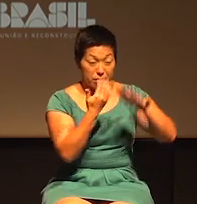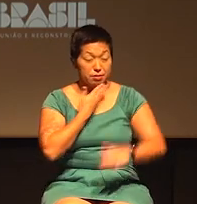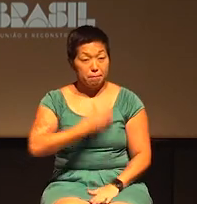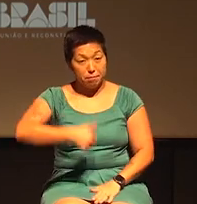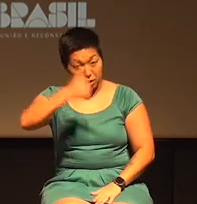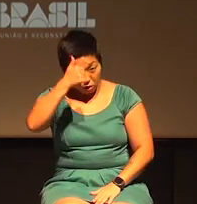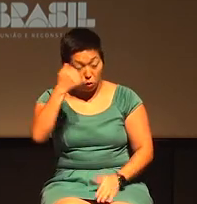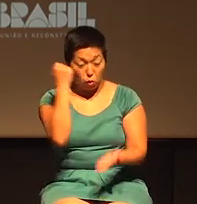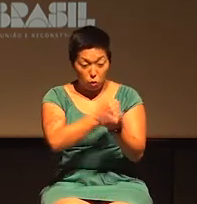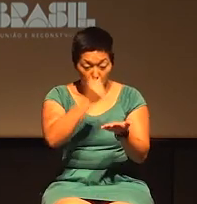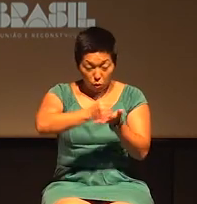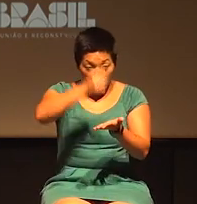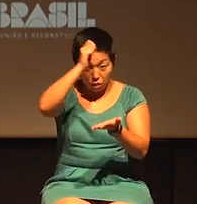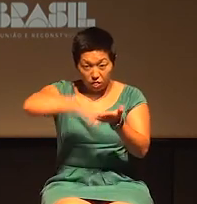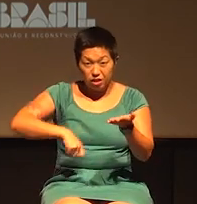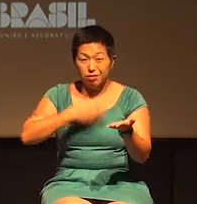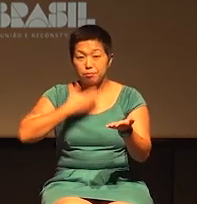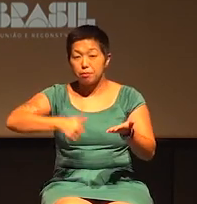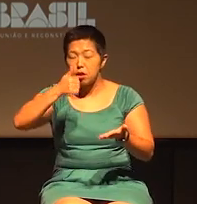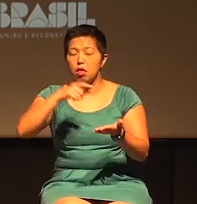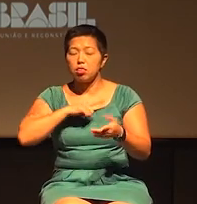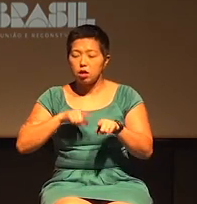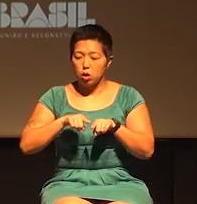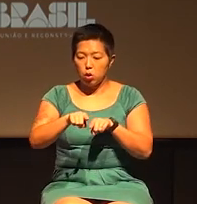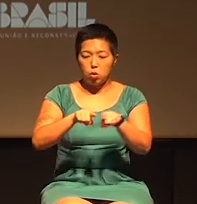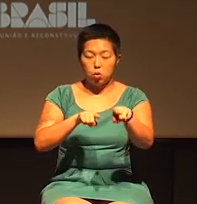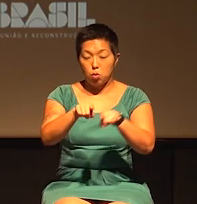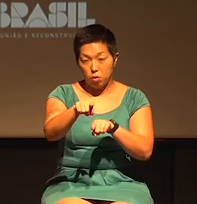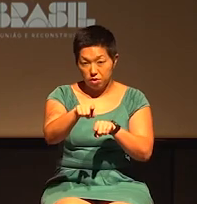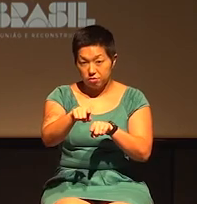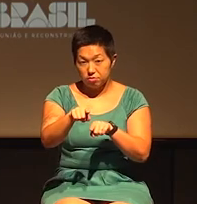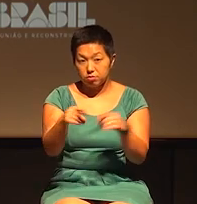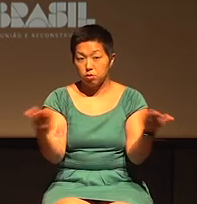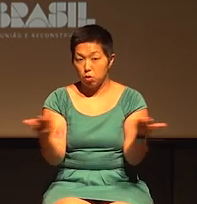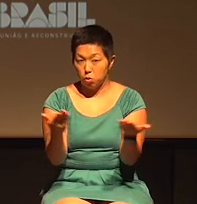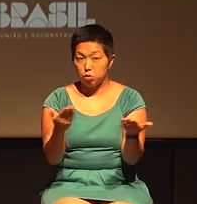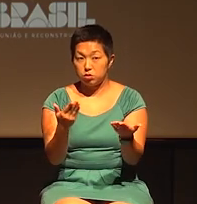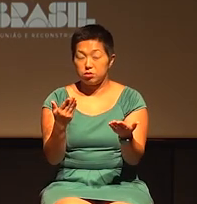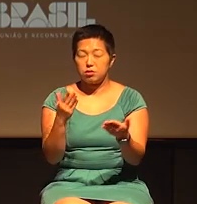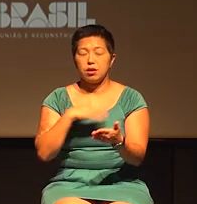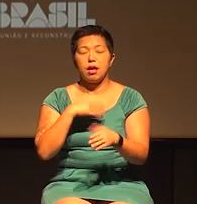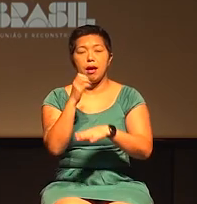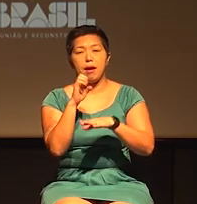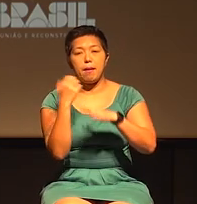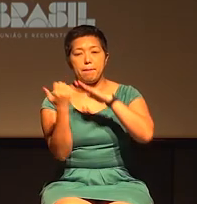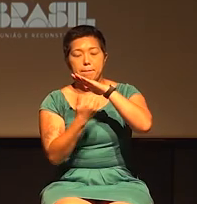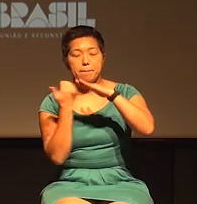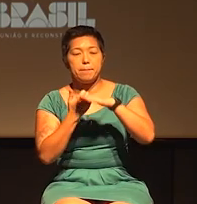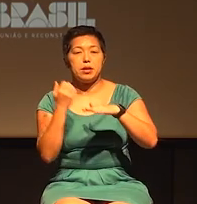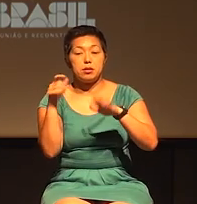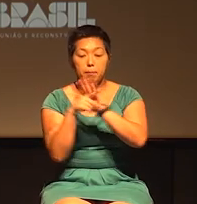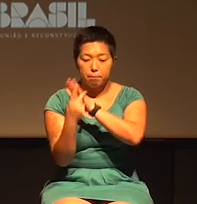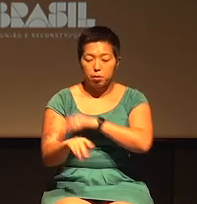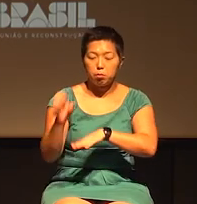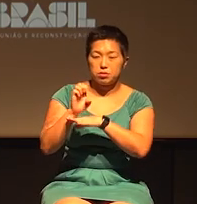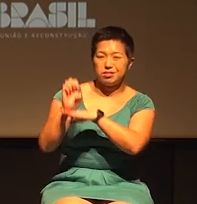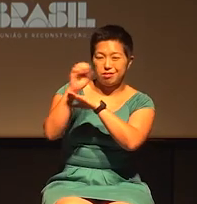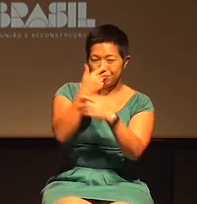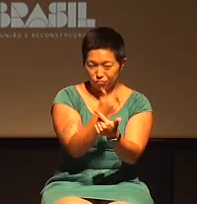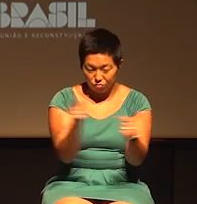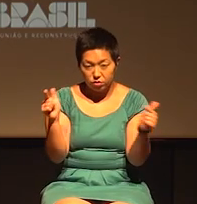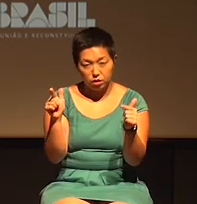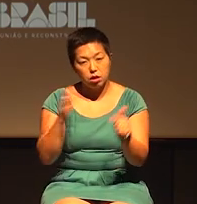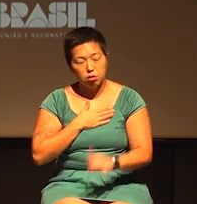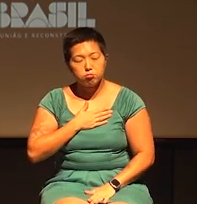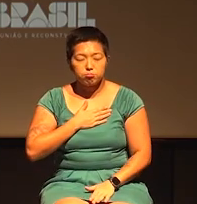com bom contrato assinado e que vai ter concorrência hoje que a empresa estatal praticamente não tem eu se for